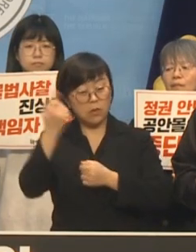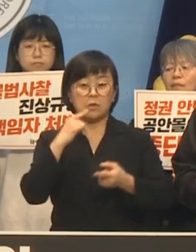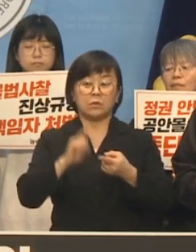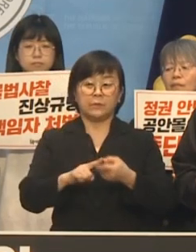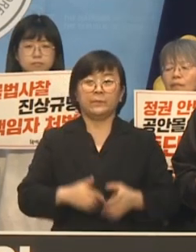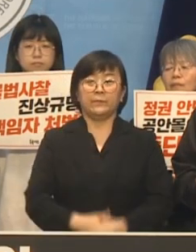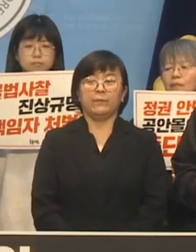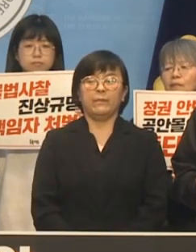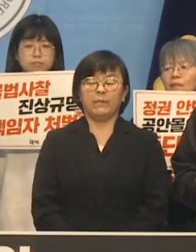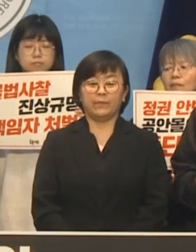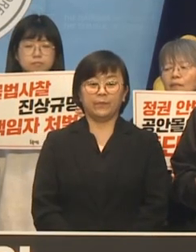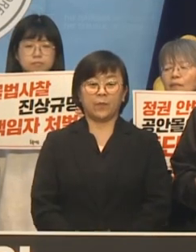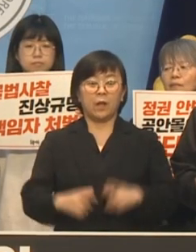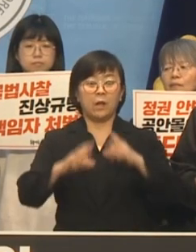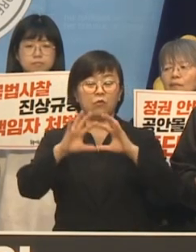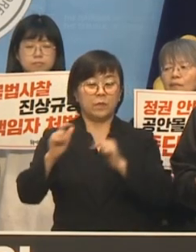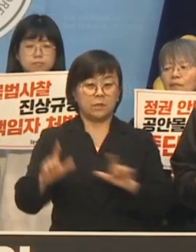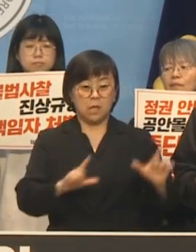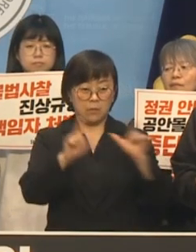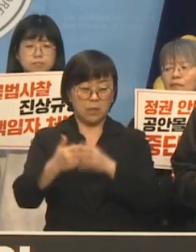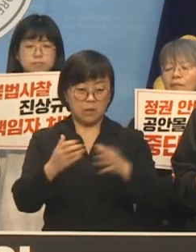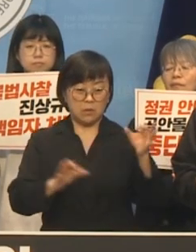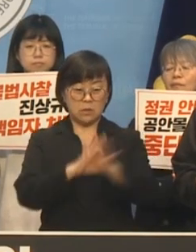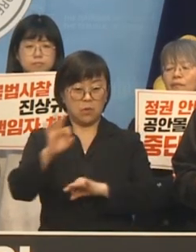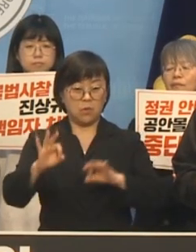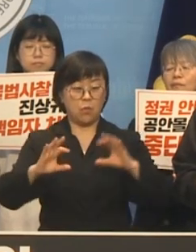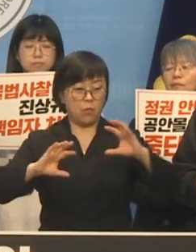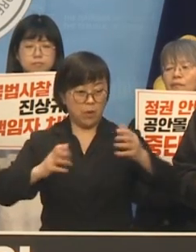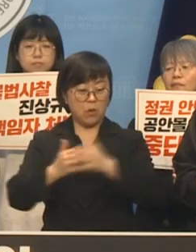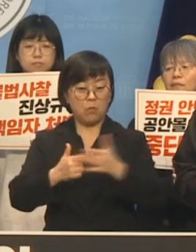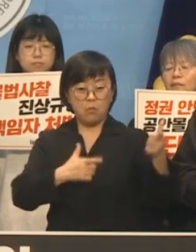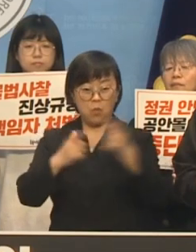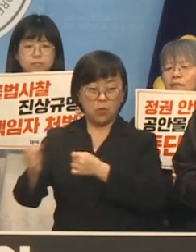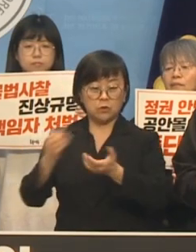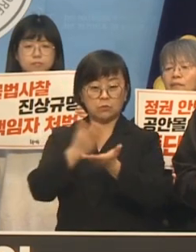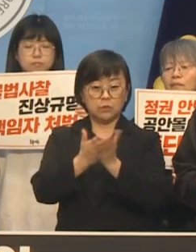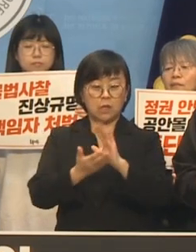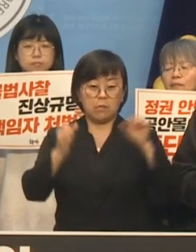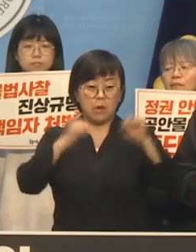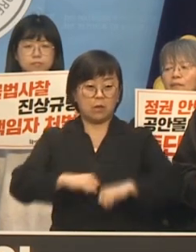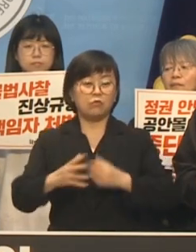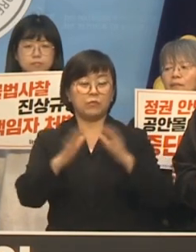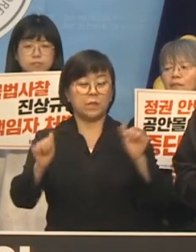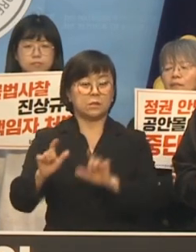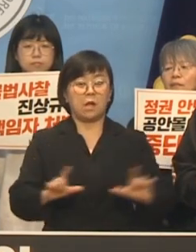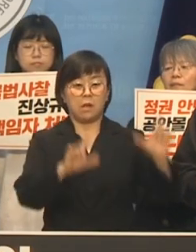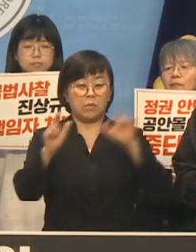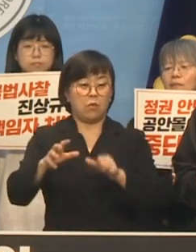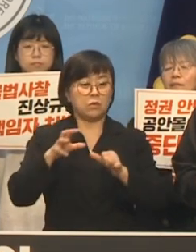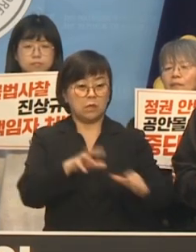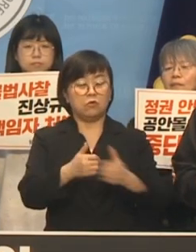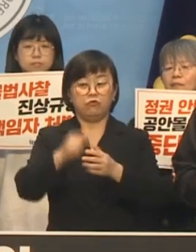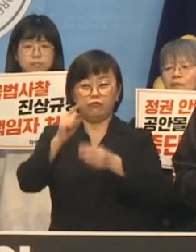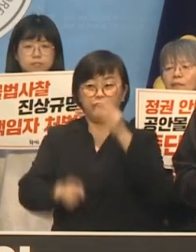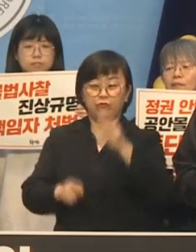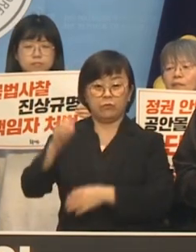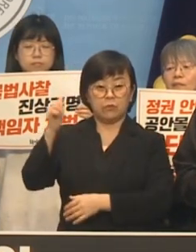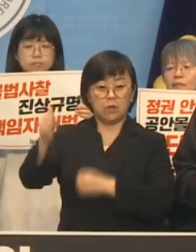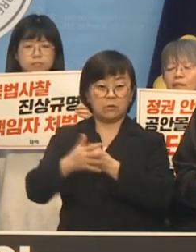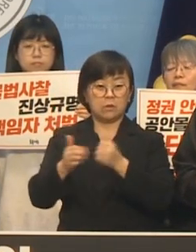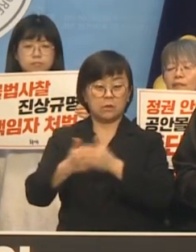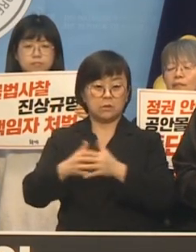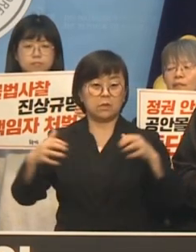정당했습니다. 민생이며 경제며 외교며 모든 분야를 말아먹고 국민의 삶을 옥죄는 윤석열,